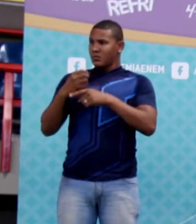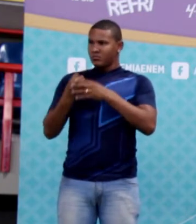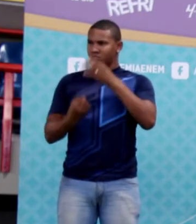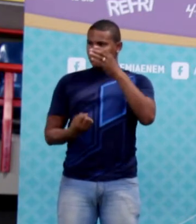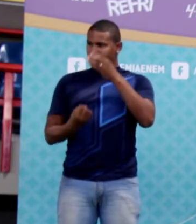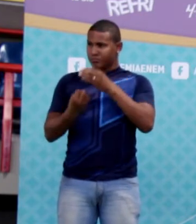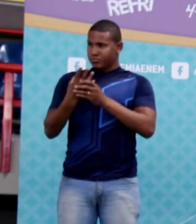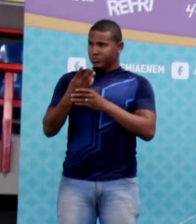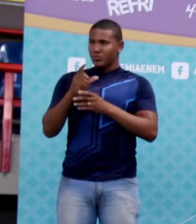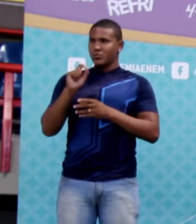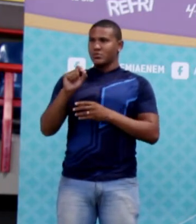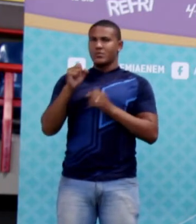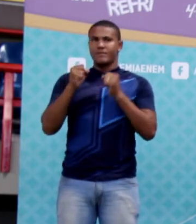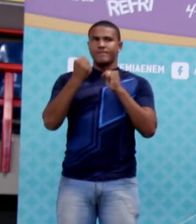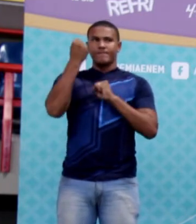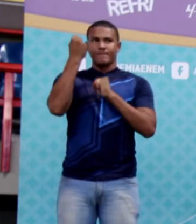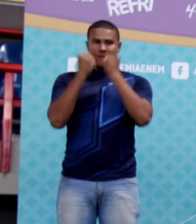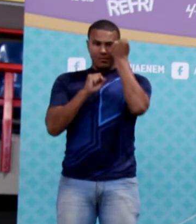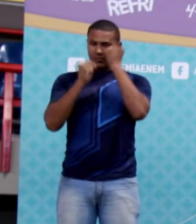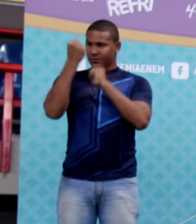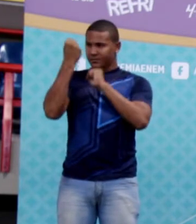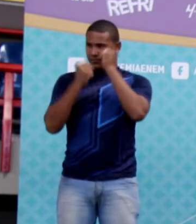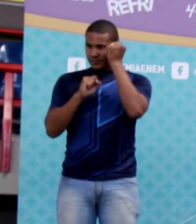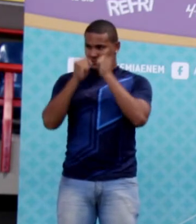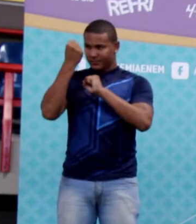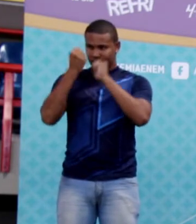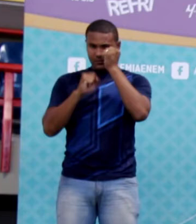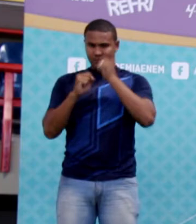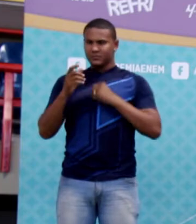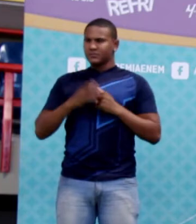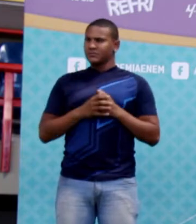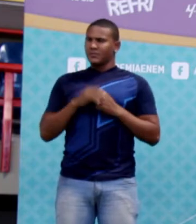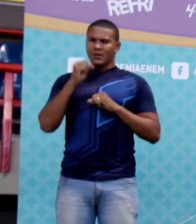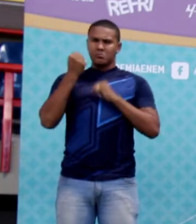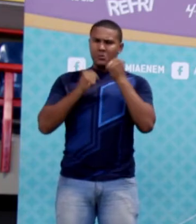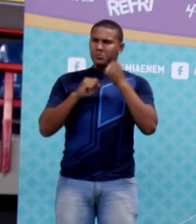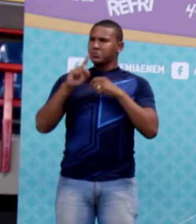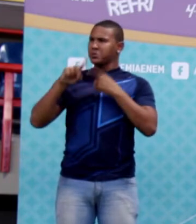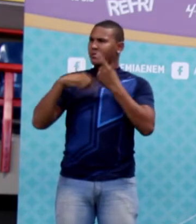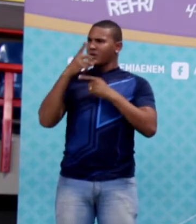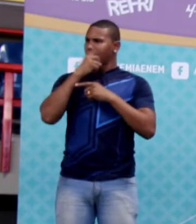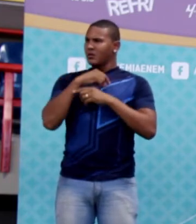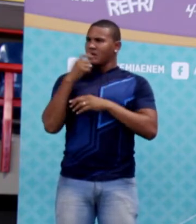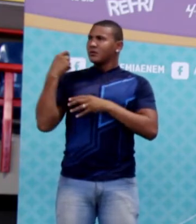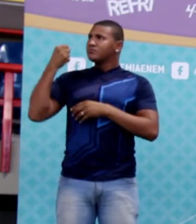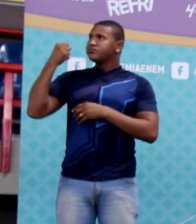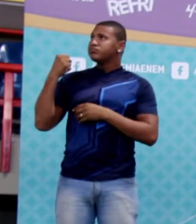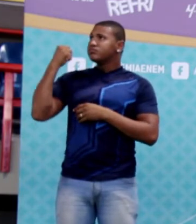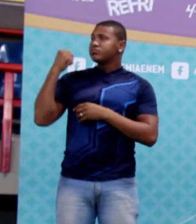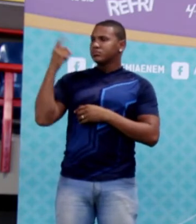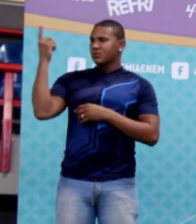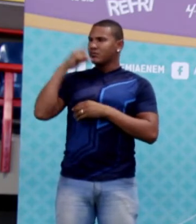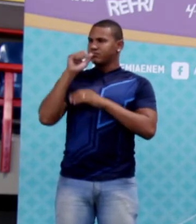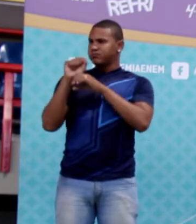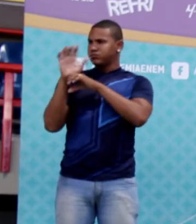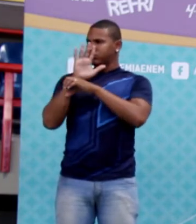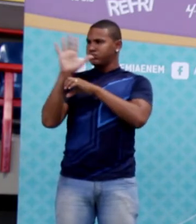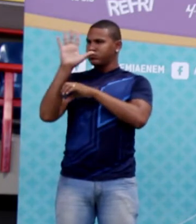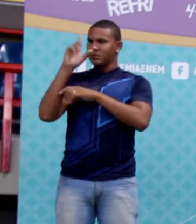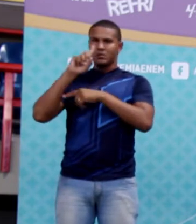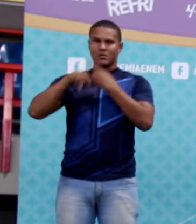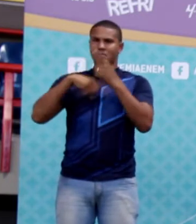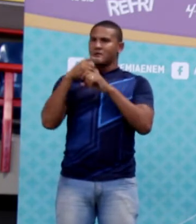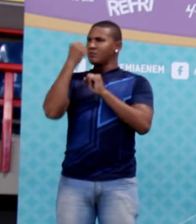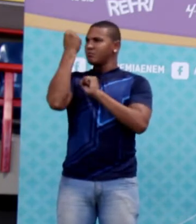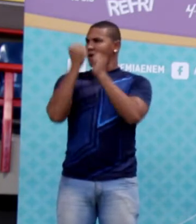as fábricas. Surgimento da máquina a vapor, com a máquina a vapor fizeram as fábricas. E aí